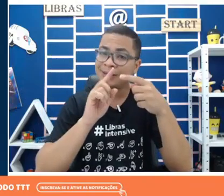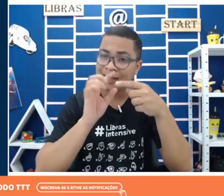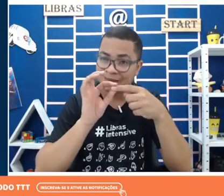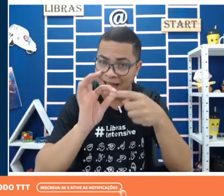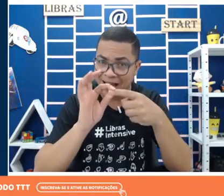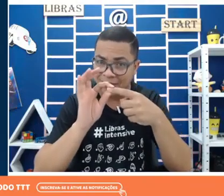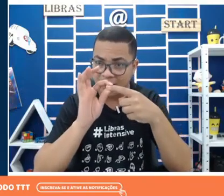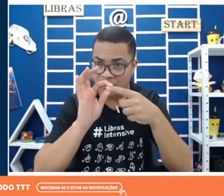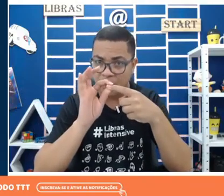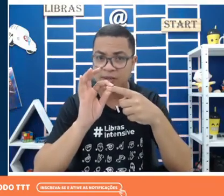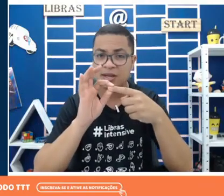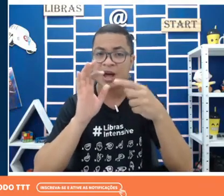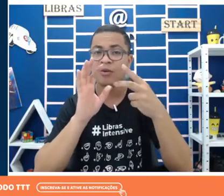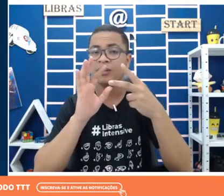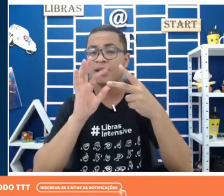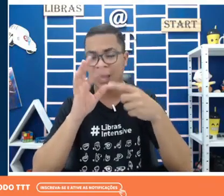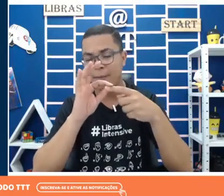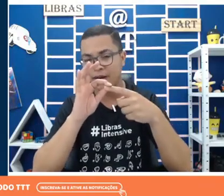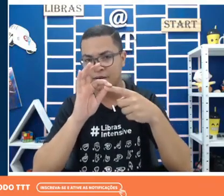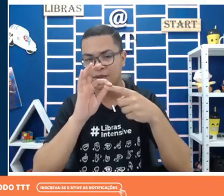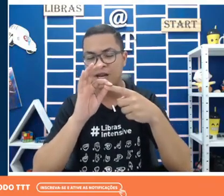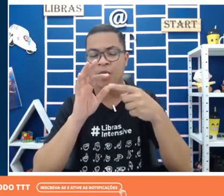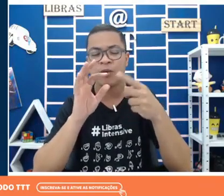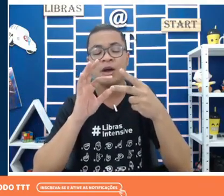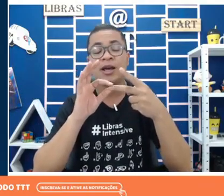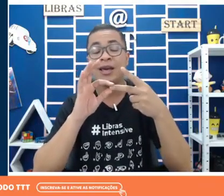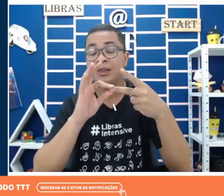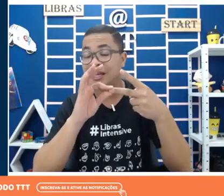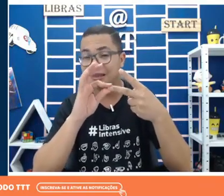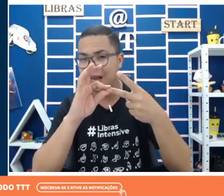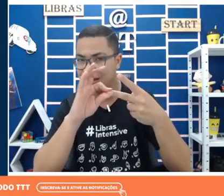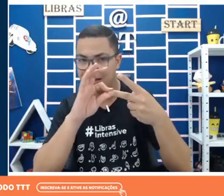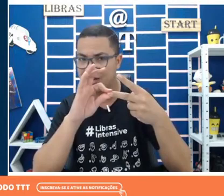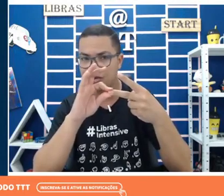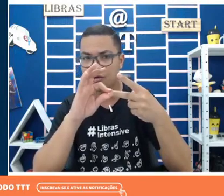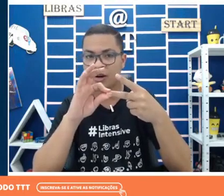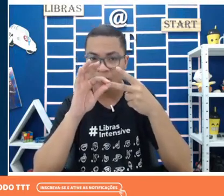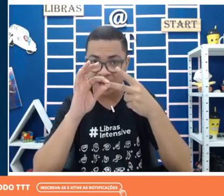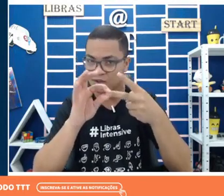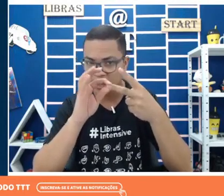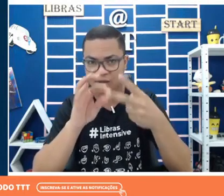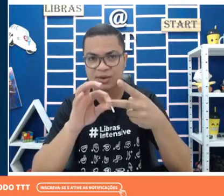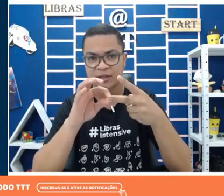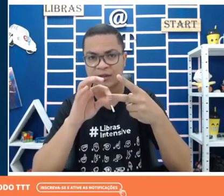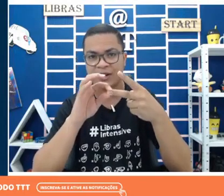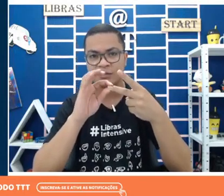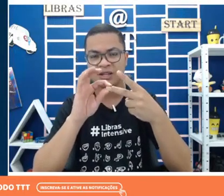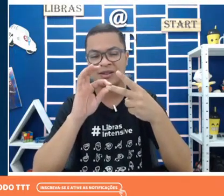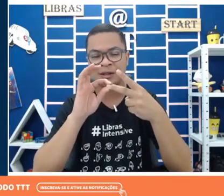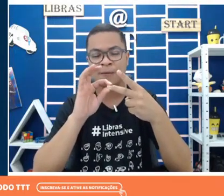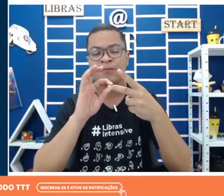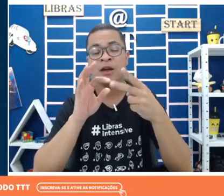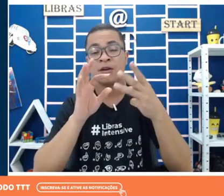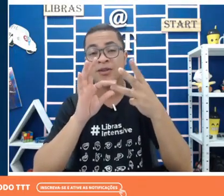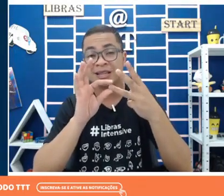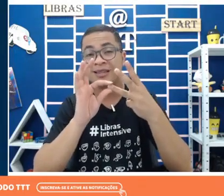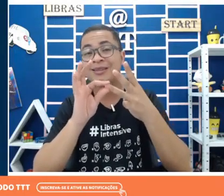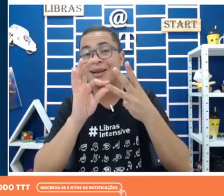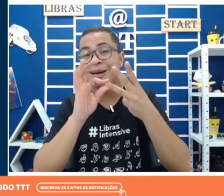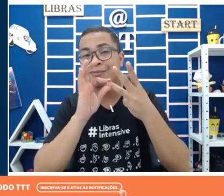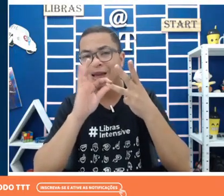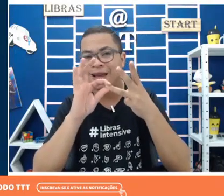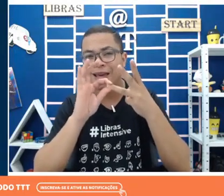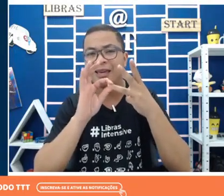só tentar ver qual é o sinal, aprender o sinal e tentar entender a história. Não é só isso que você faz a observação.